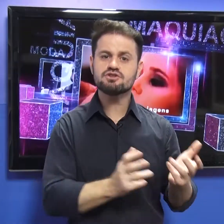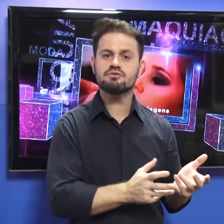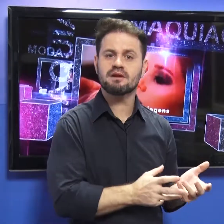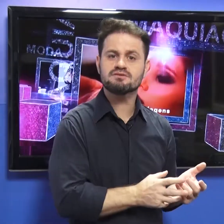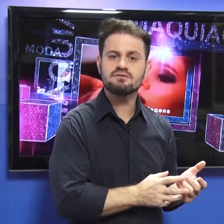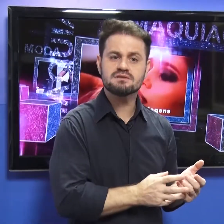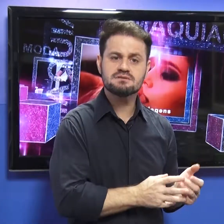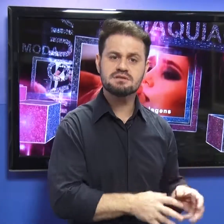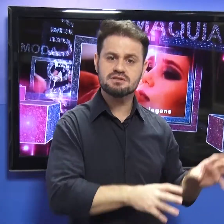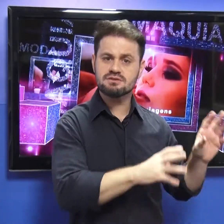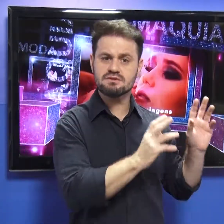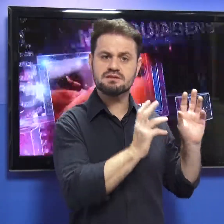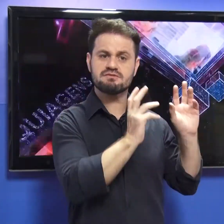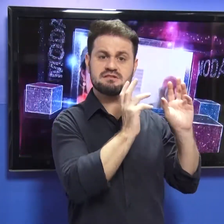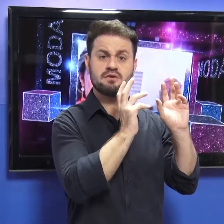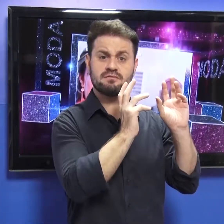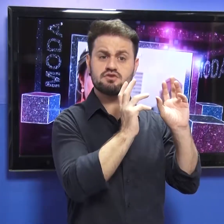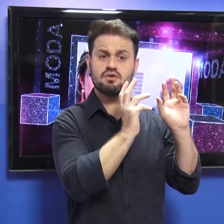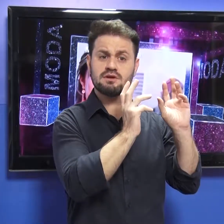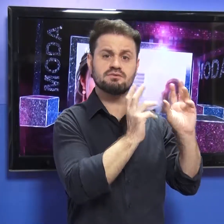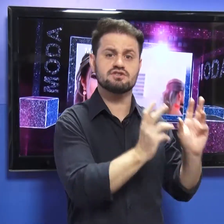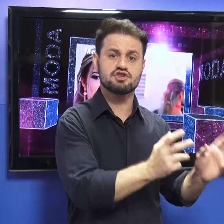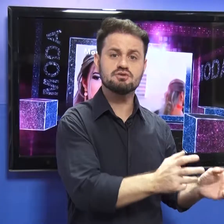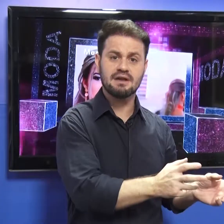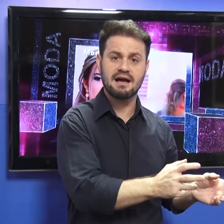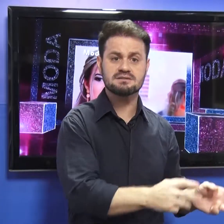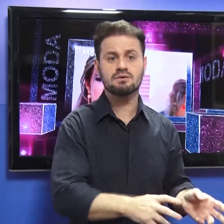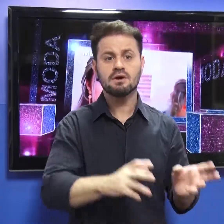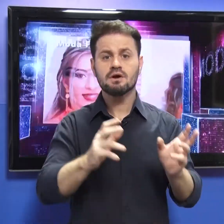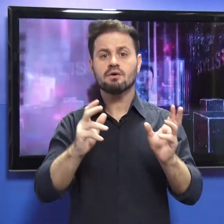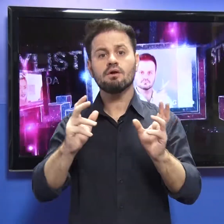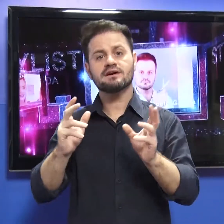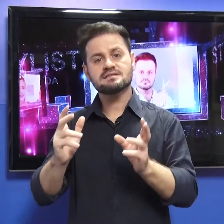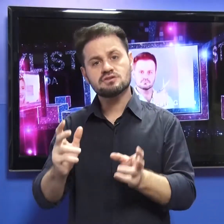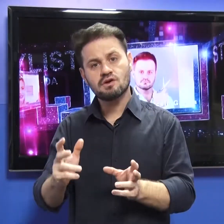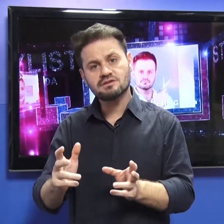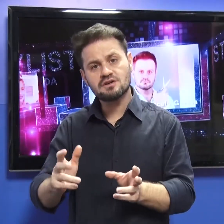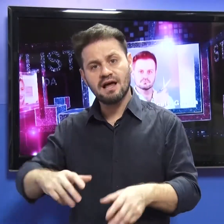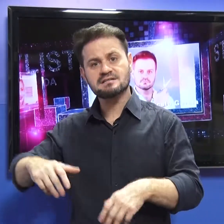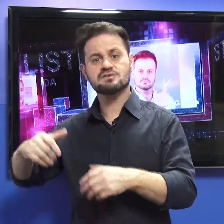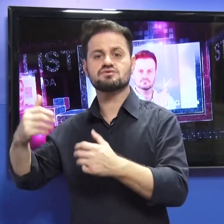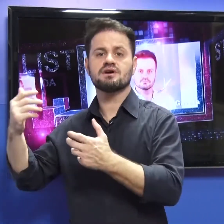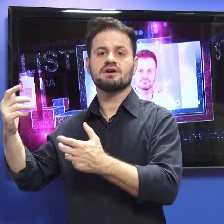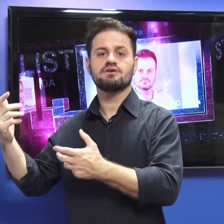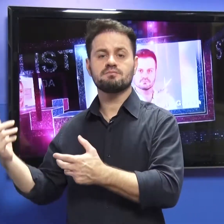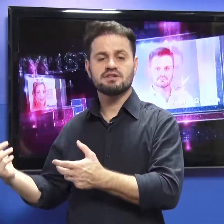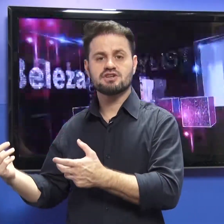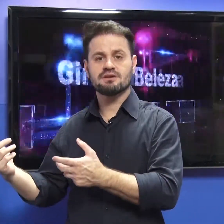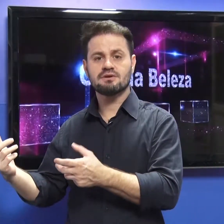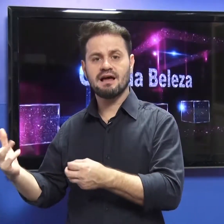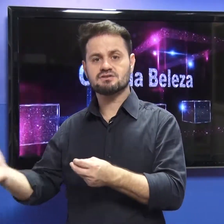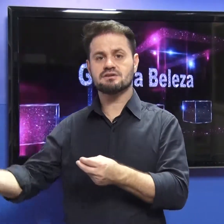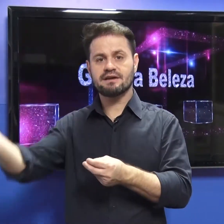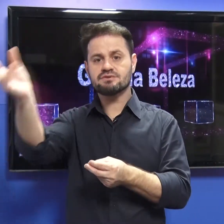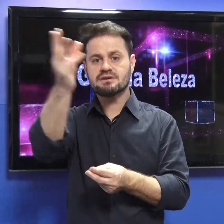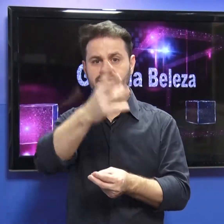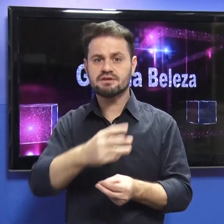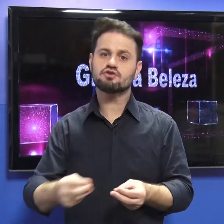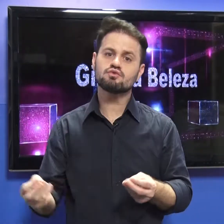digo pra nós mas é o seguinte se você fizer escolheu um vestido clássico coloque acessórios clássicos e um penteado clássico e aí você vai ver que tudo